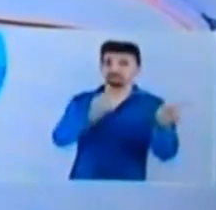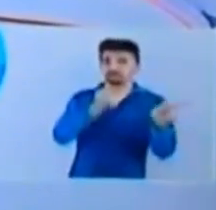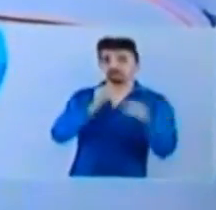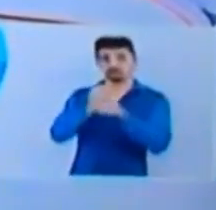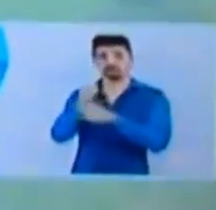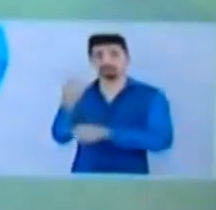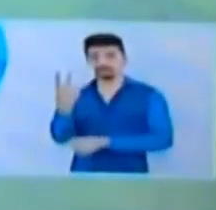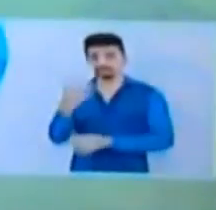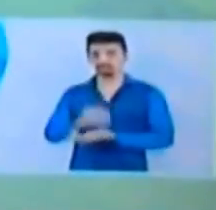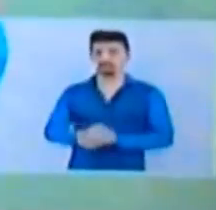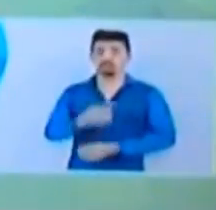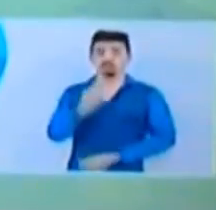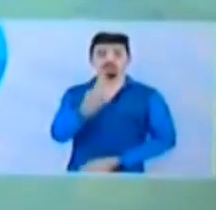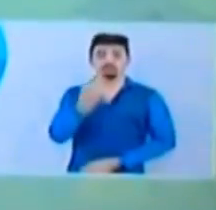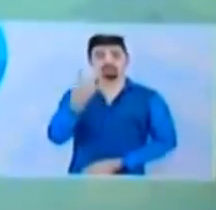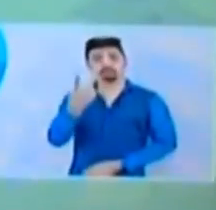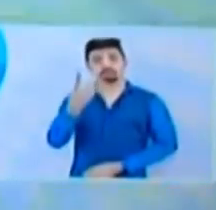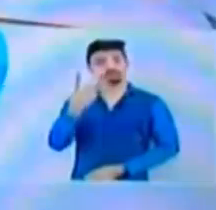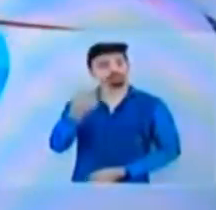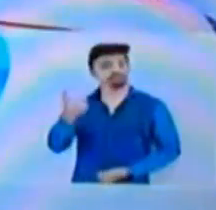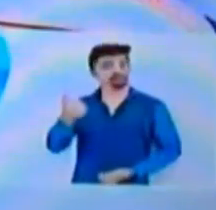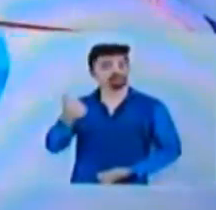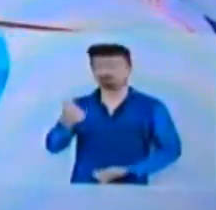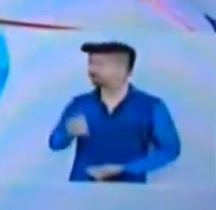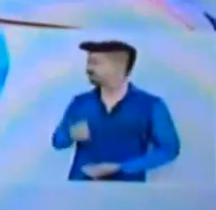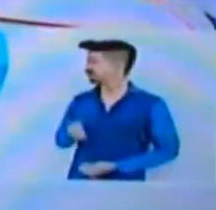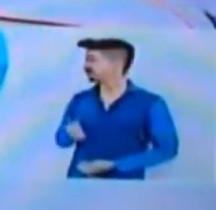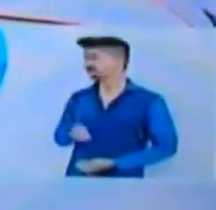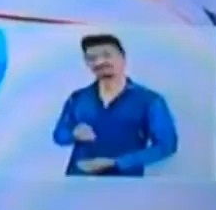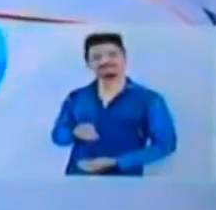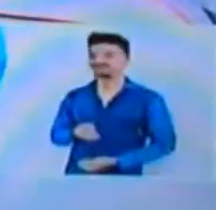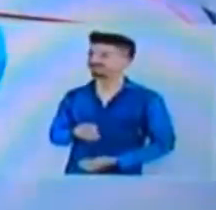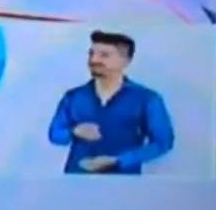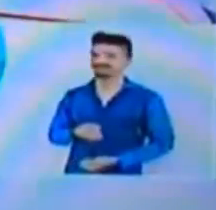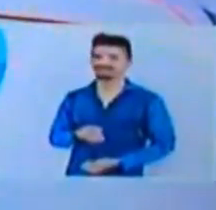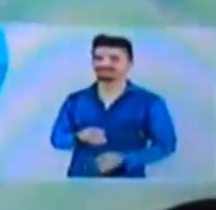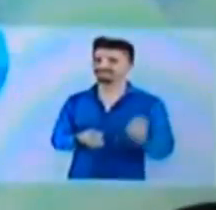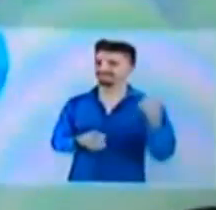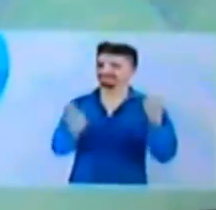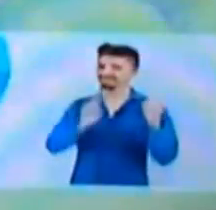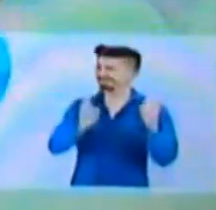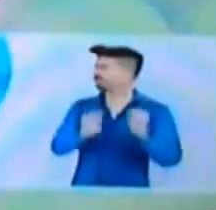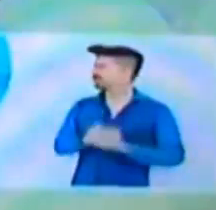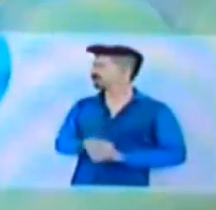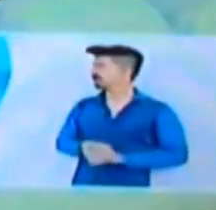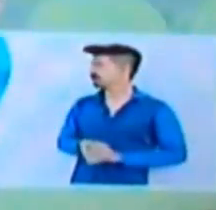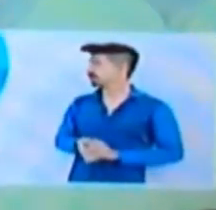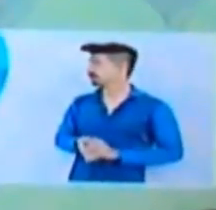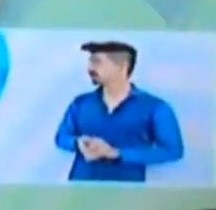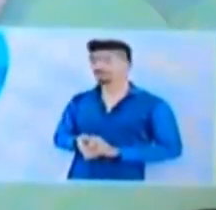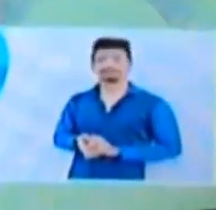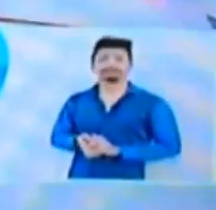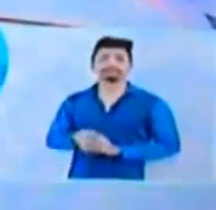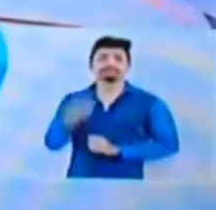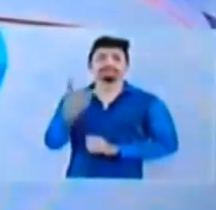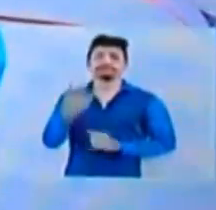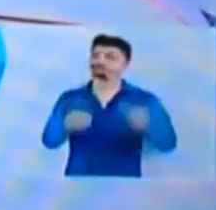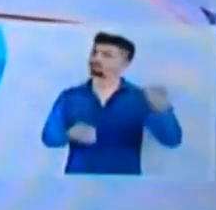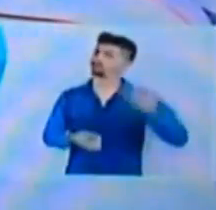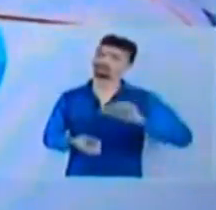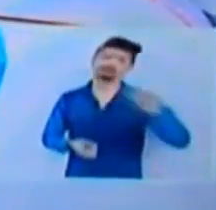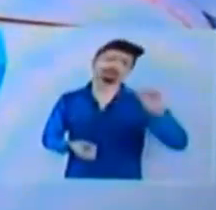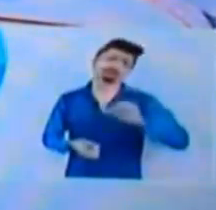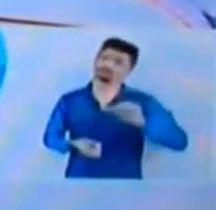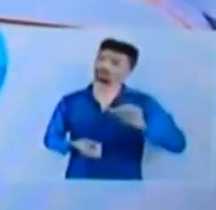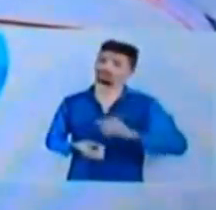lá. 1, 2 e... Não. Ele não está no 8. 1, 2 e... Não. Ele não